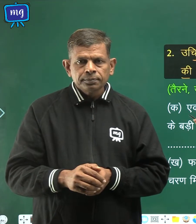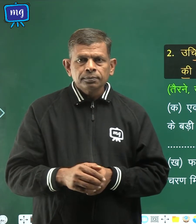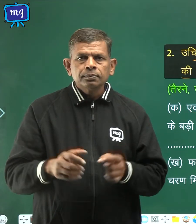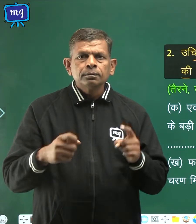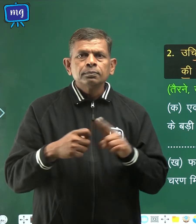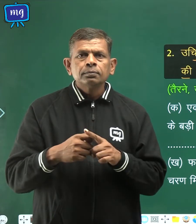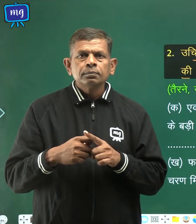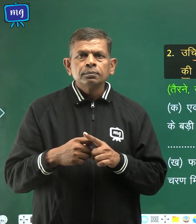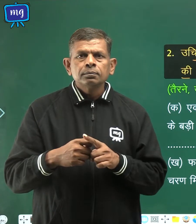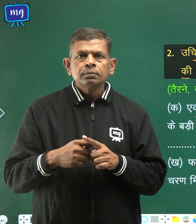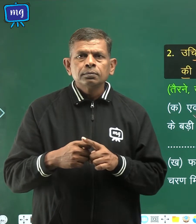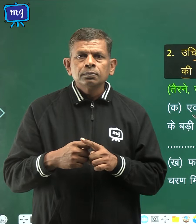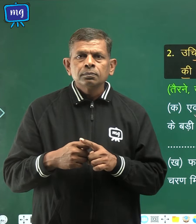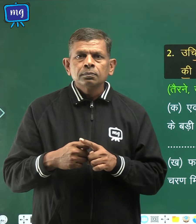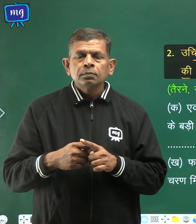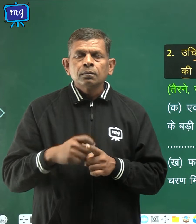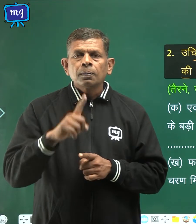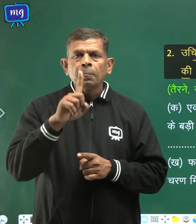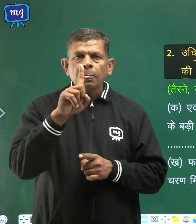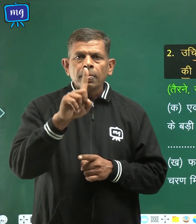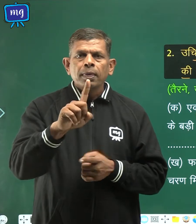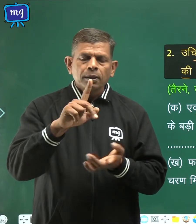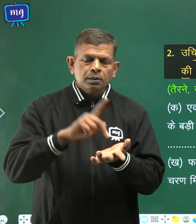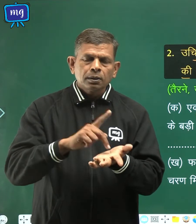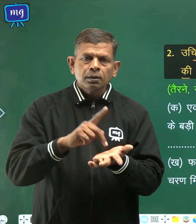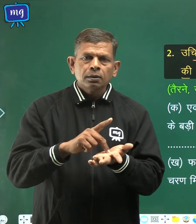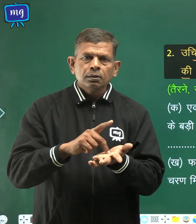क एक स्थान पर